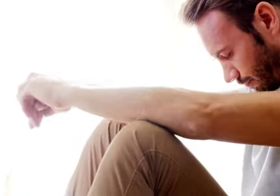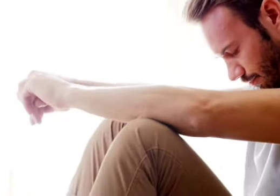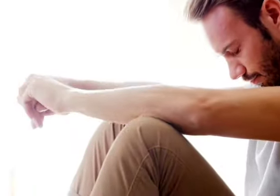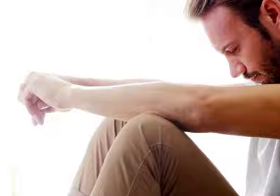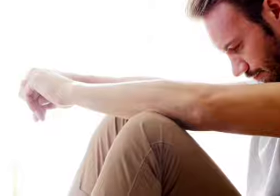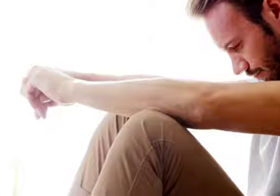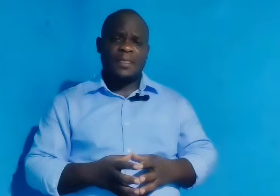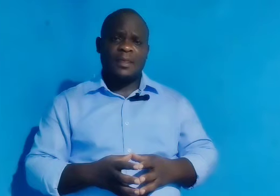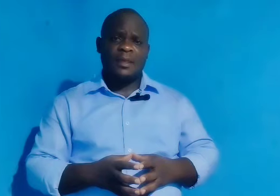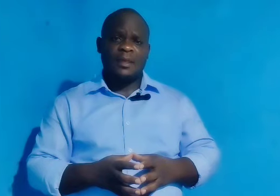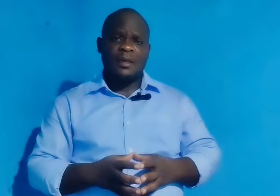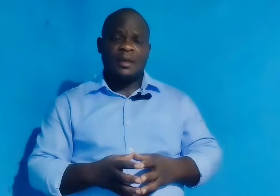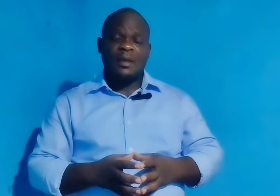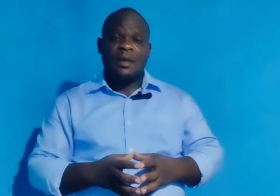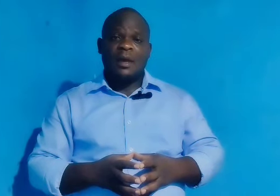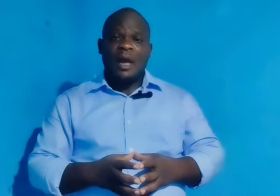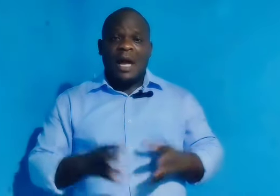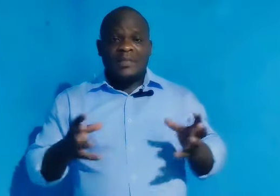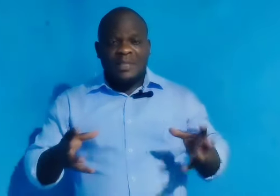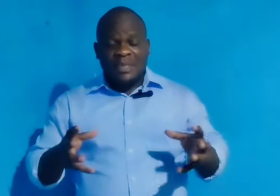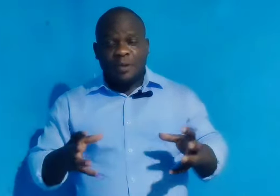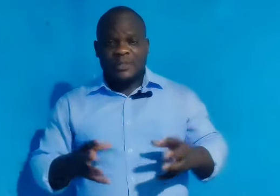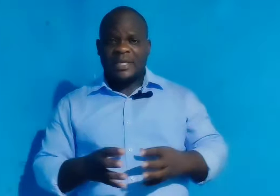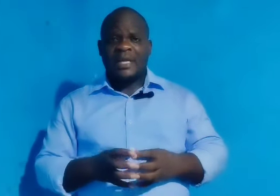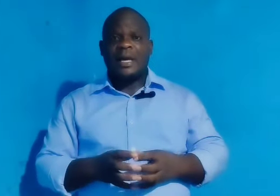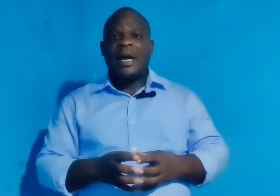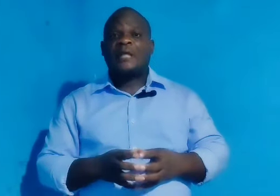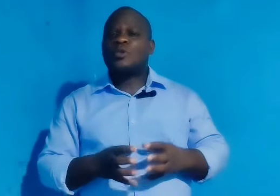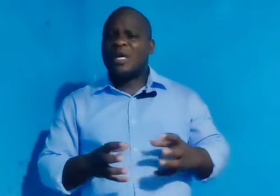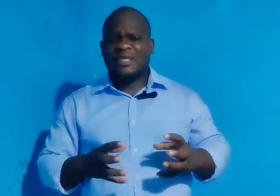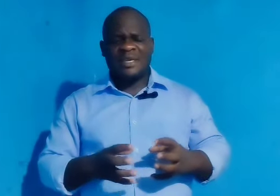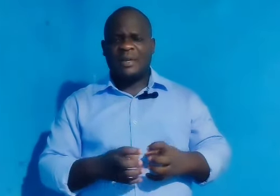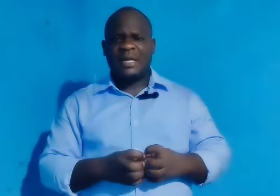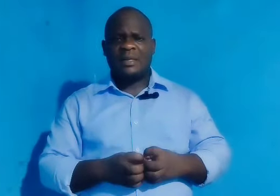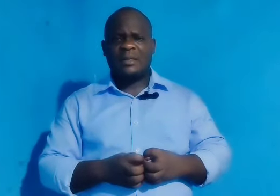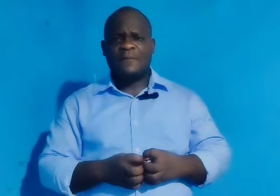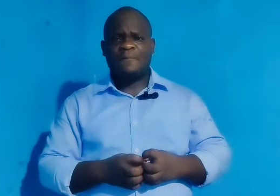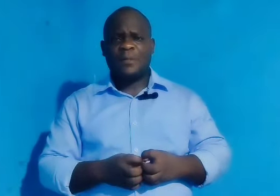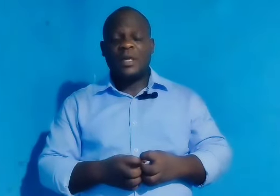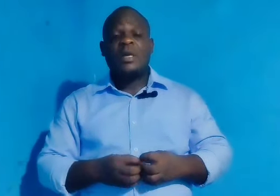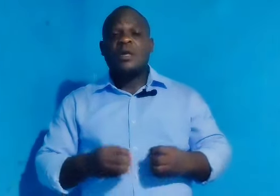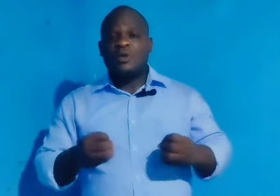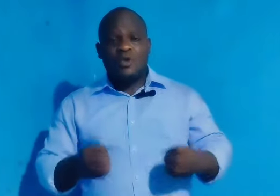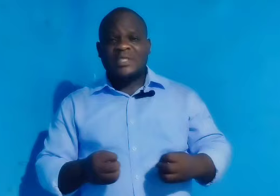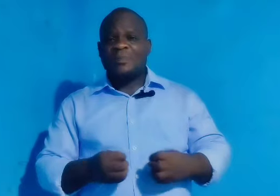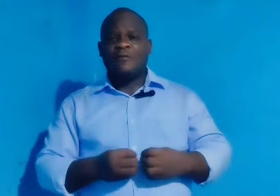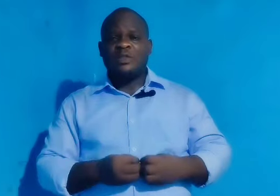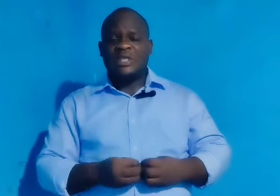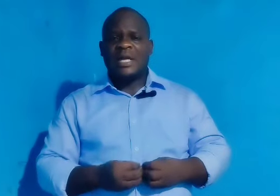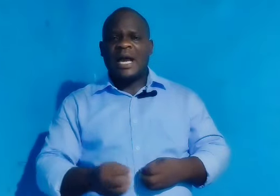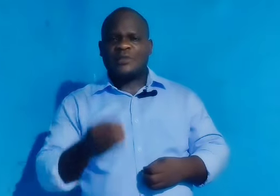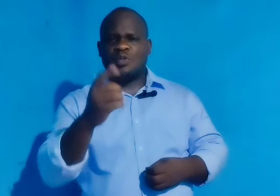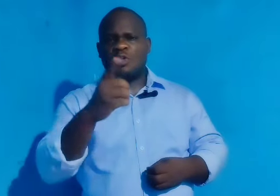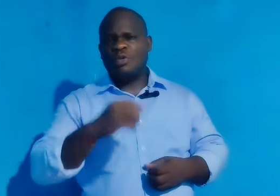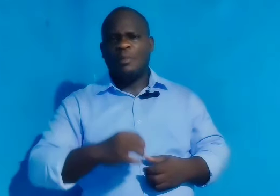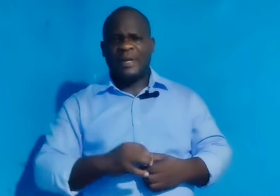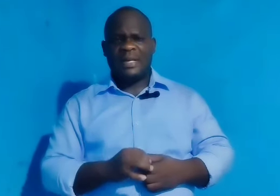wengisa Ajira zilipo kosekana Hatukukata tamaa Ndoa zilipo vunjika hatukuogopa